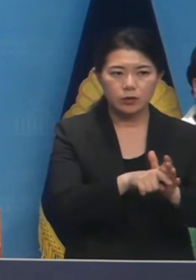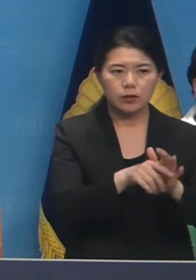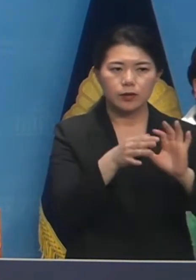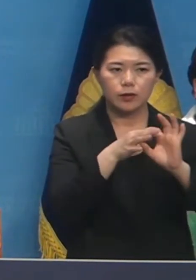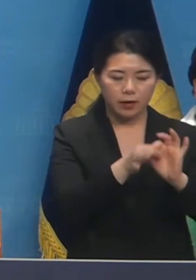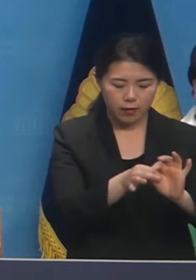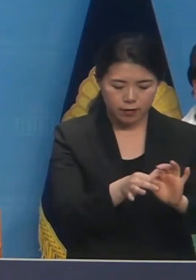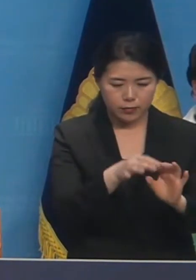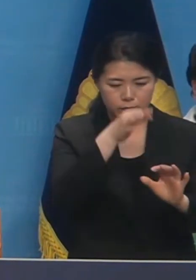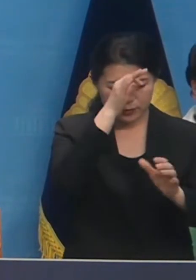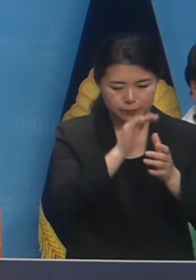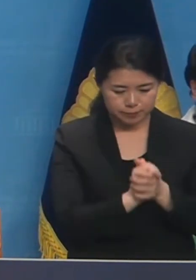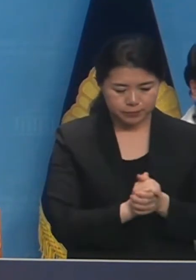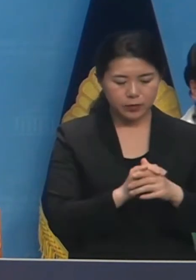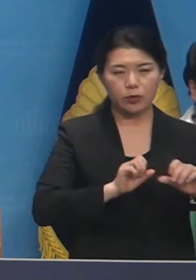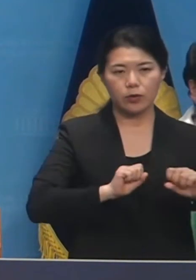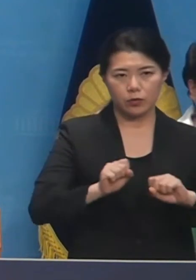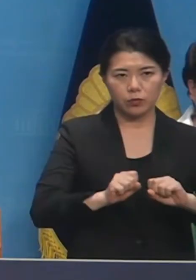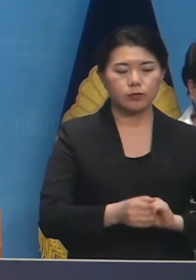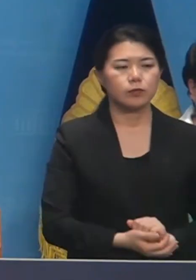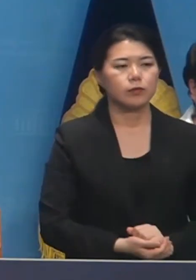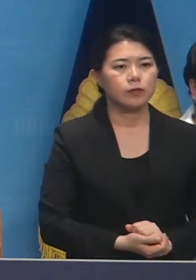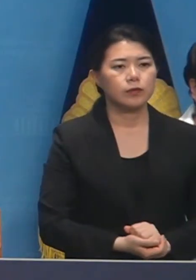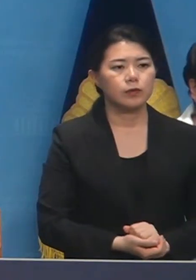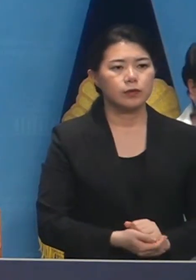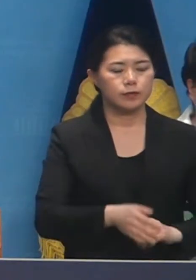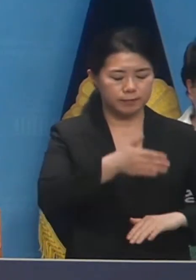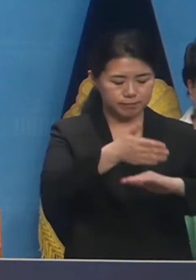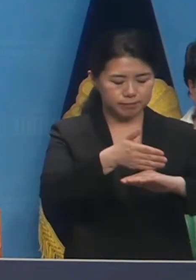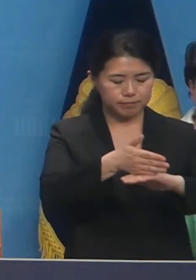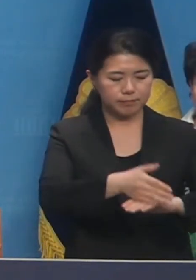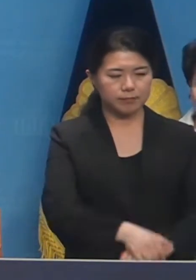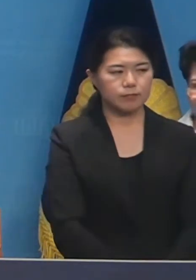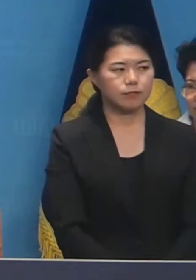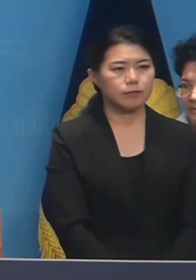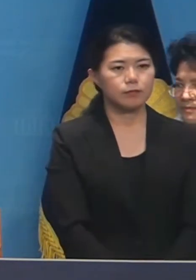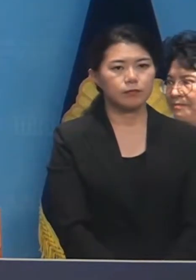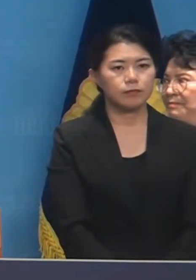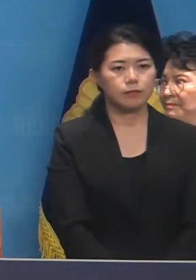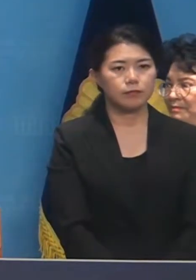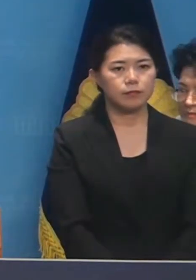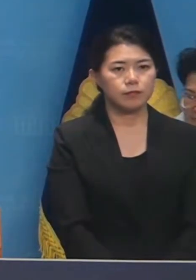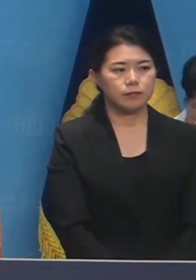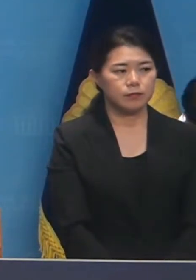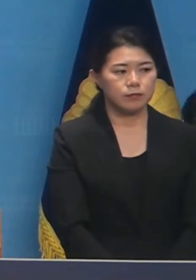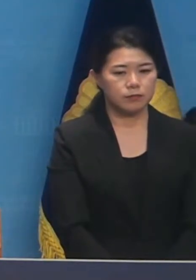기도할 것이며 행동할 것입니다. 감사합니다.